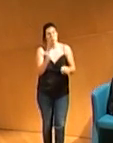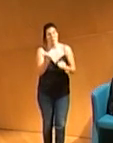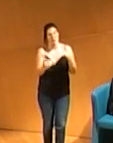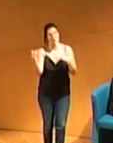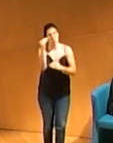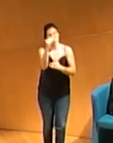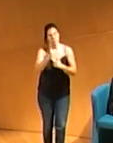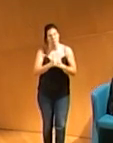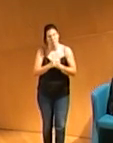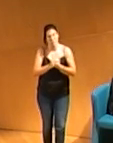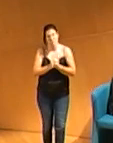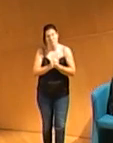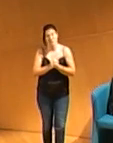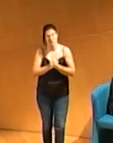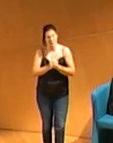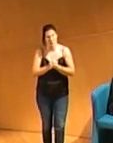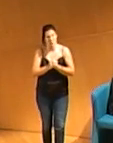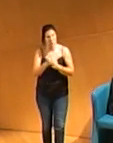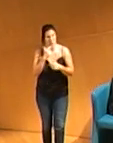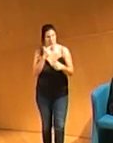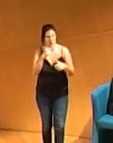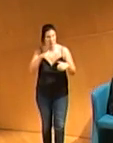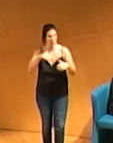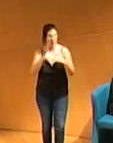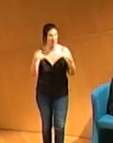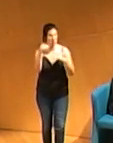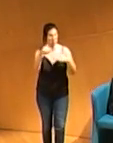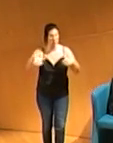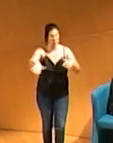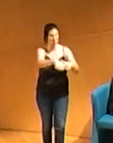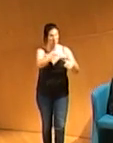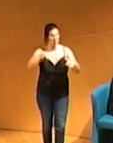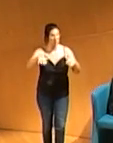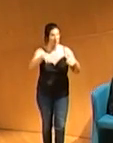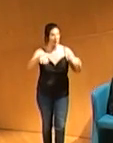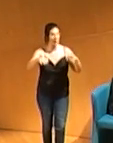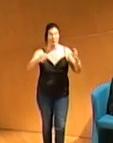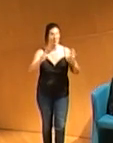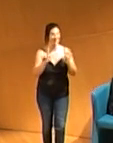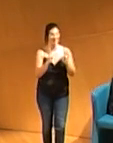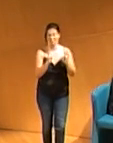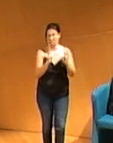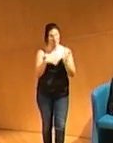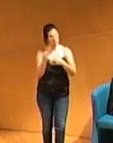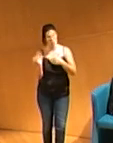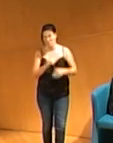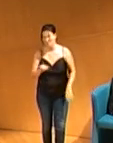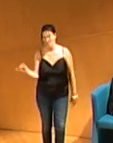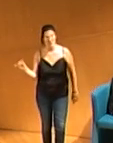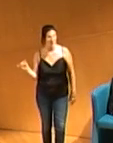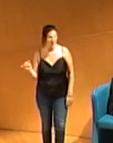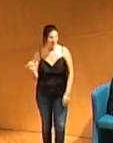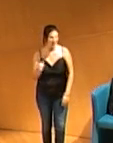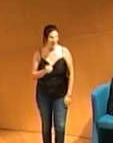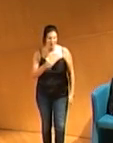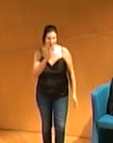du troisième étage. Donc je me dis, la société lyonnaise, ils n'ont pas beaucoup de risques d'être envahis par les résidents du troisième